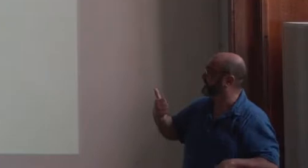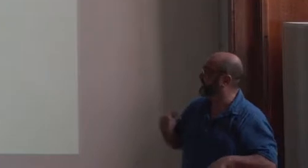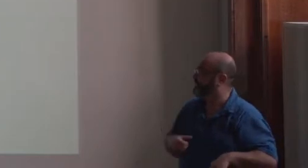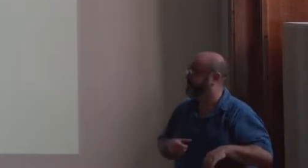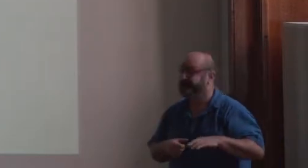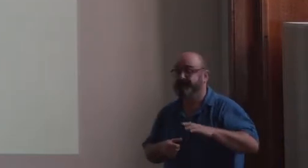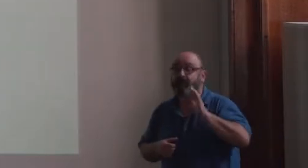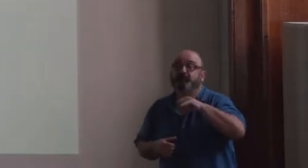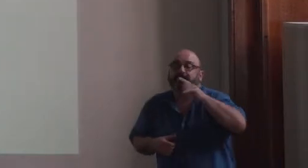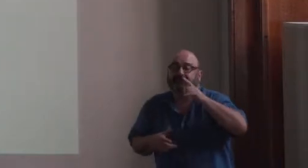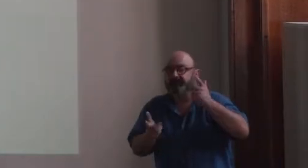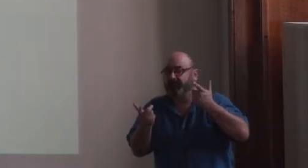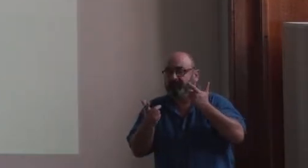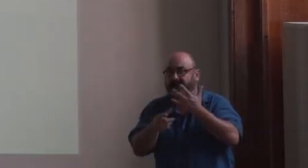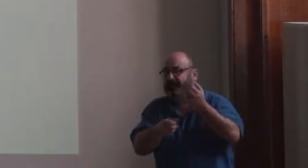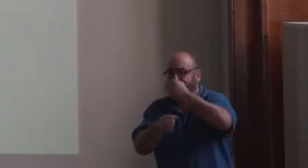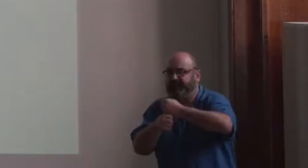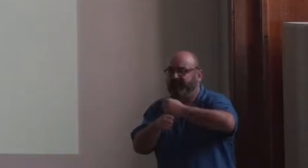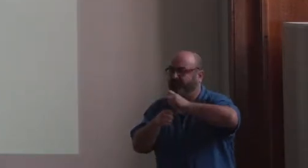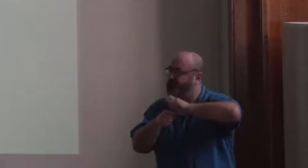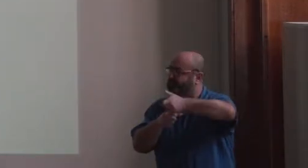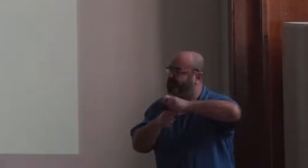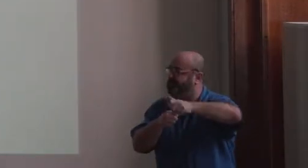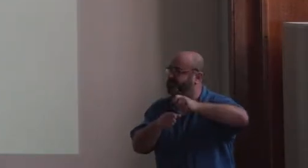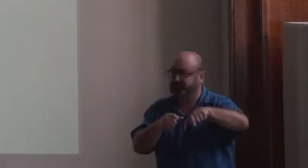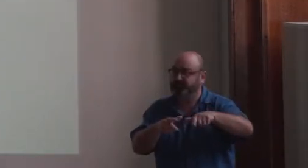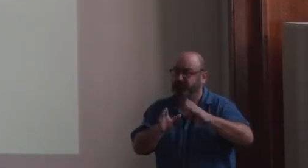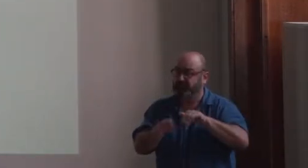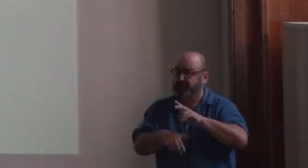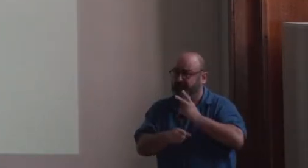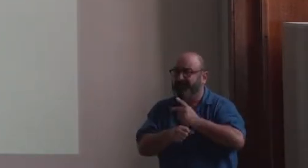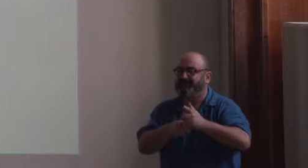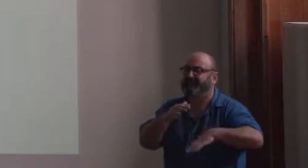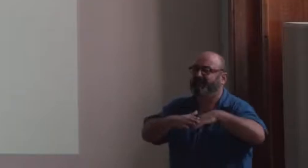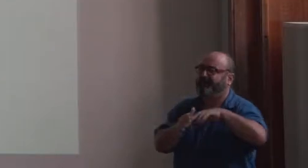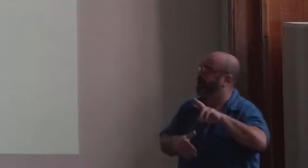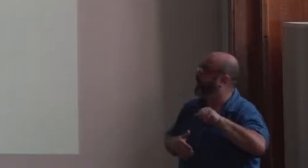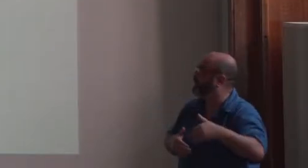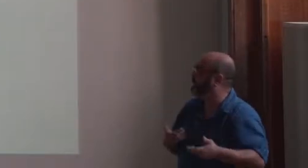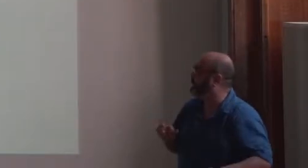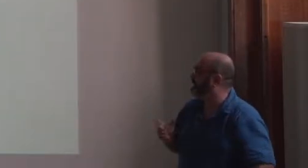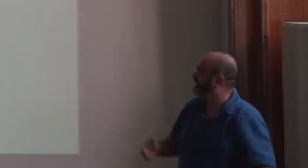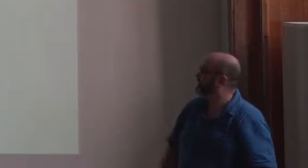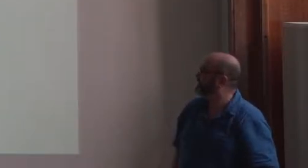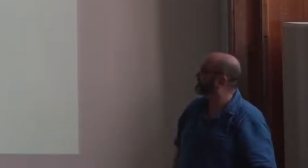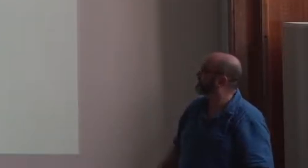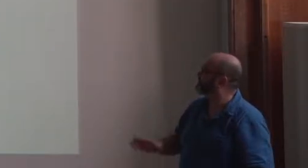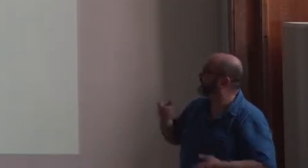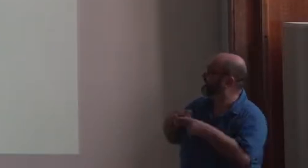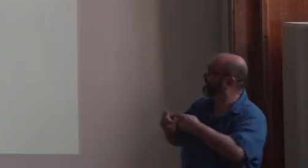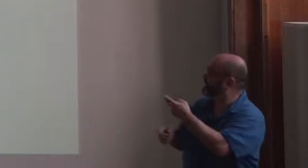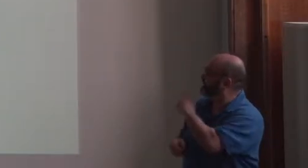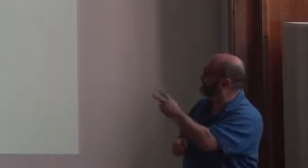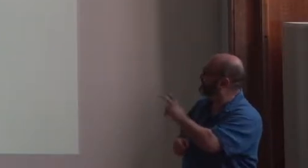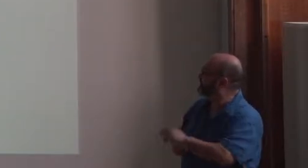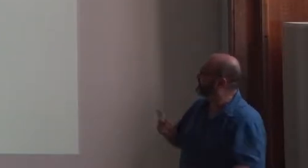lancer quelques centaines de milliers de process et que vous n'avez pas assez de RAM avec CPython, mais ça n'a pas vraiment d'usage. Mais les grosses différences, si vous